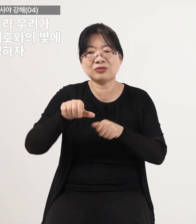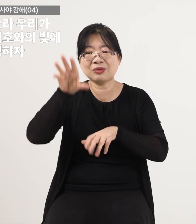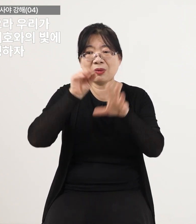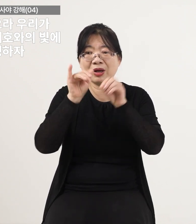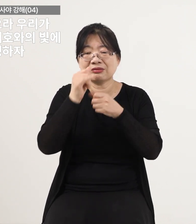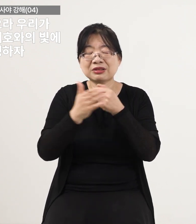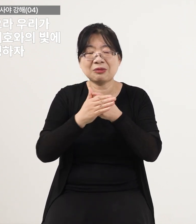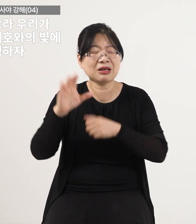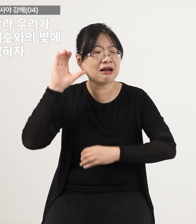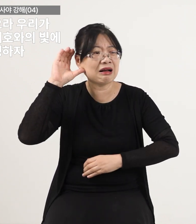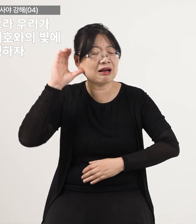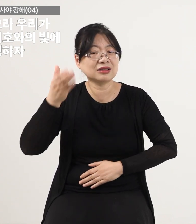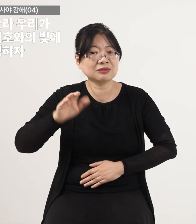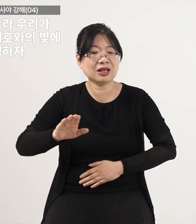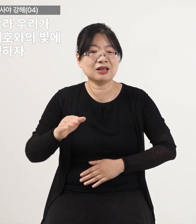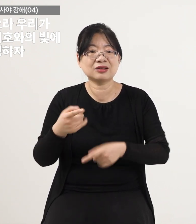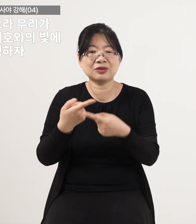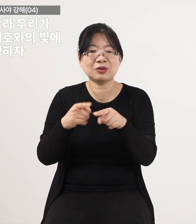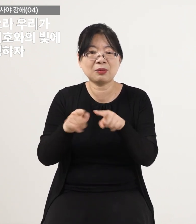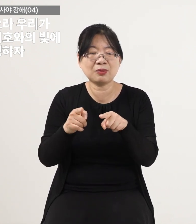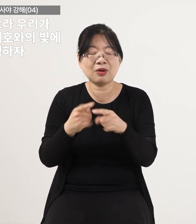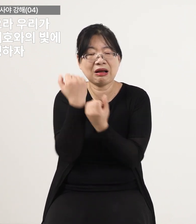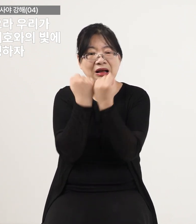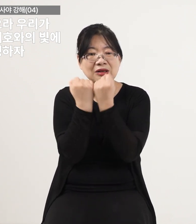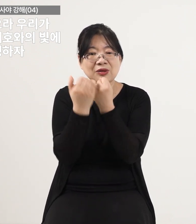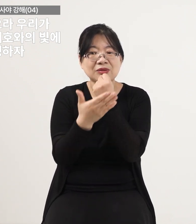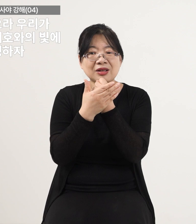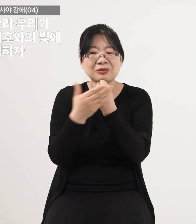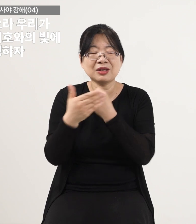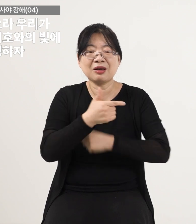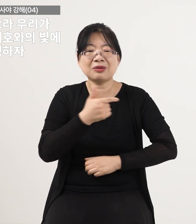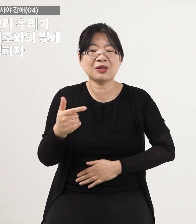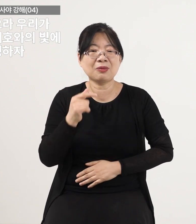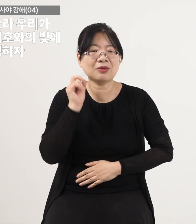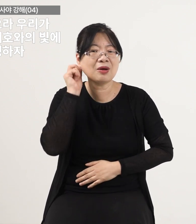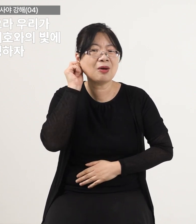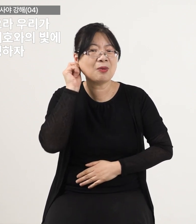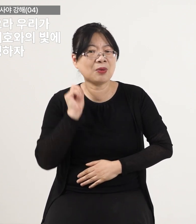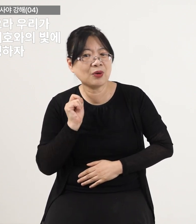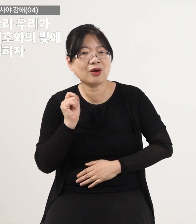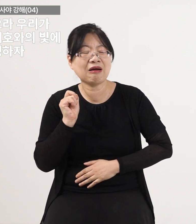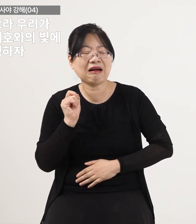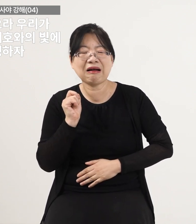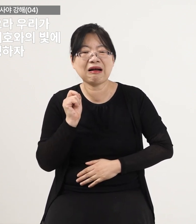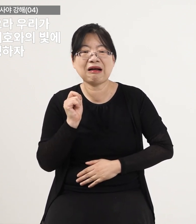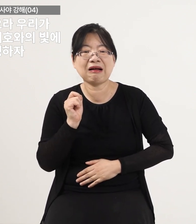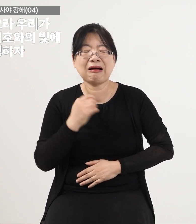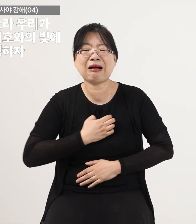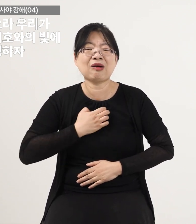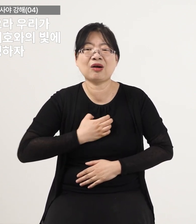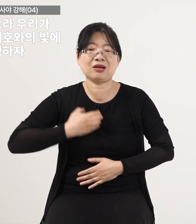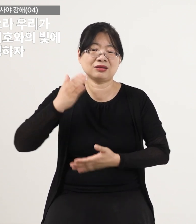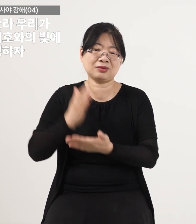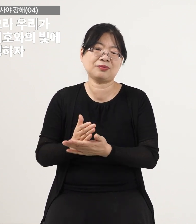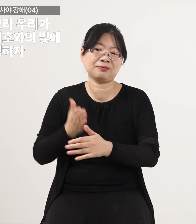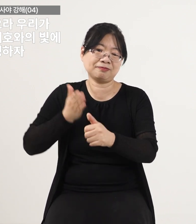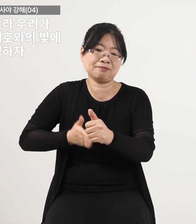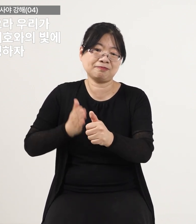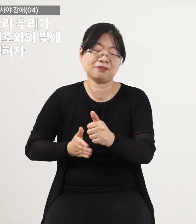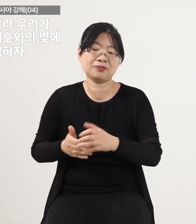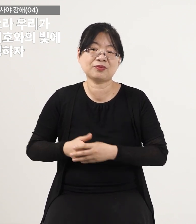없지만 그런 논평과 분석과 해석에 너무 귀 기울이지 마세요.